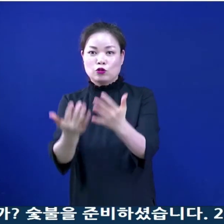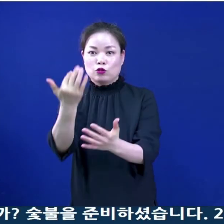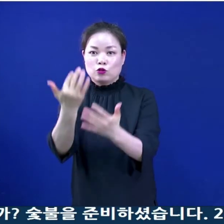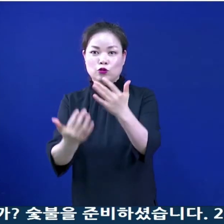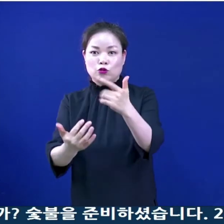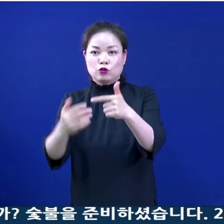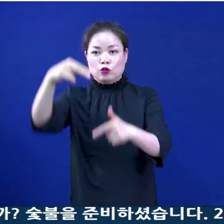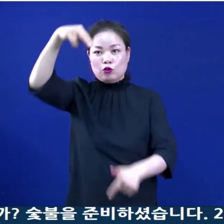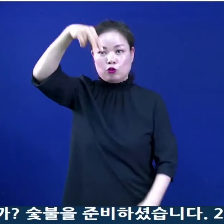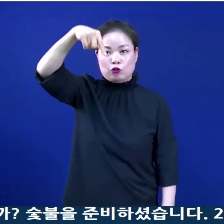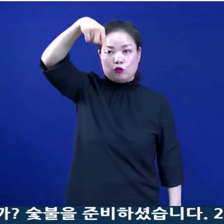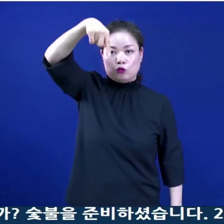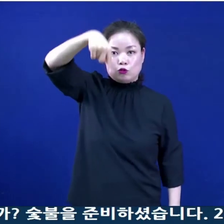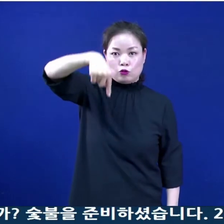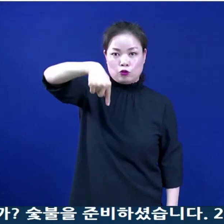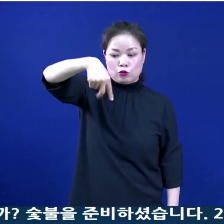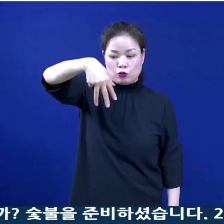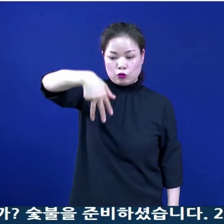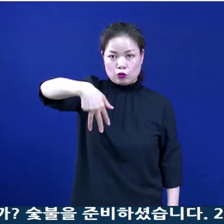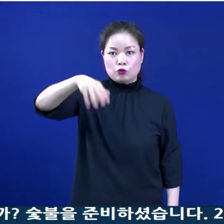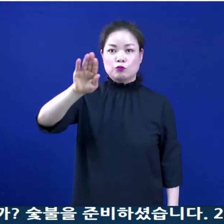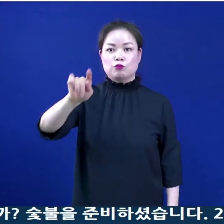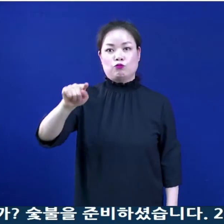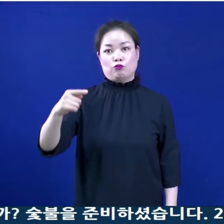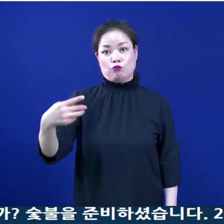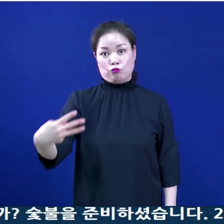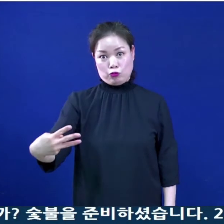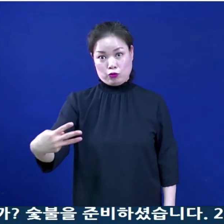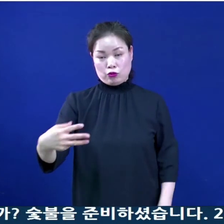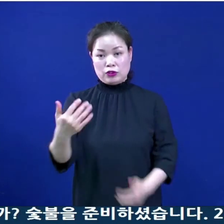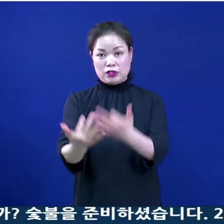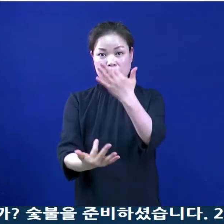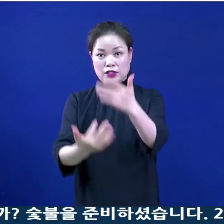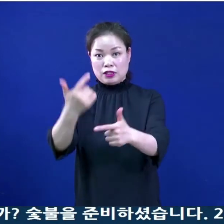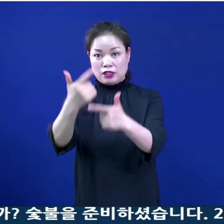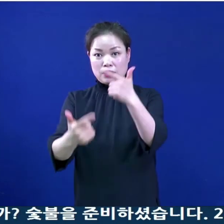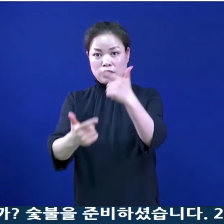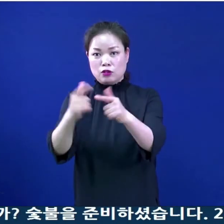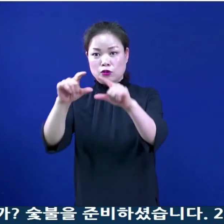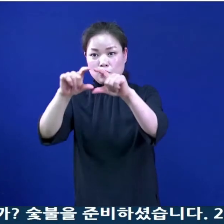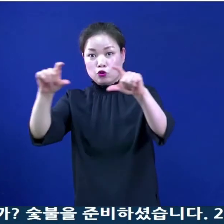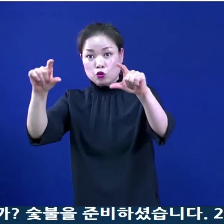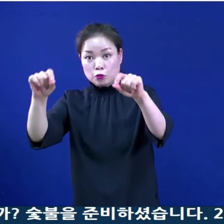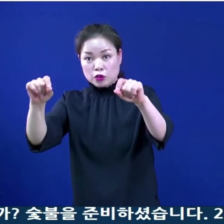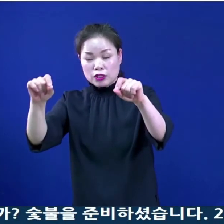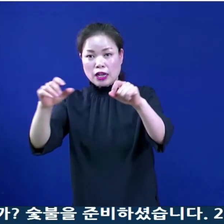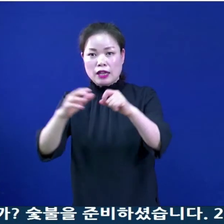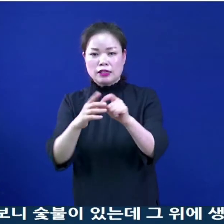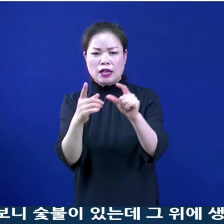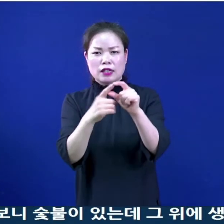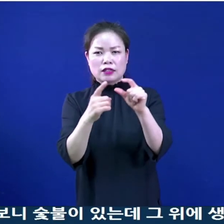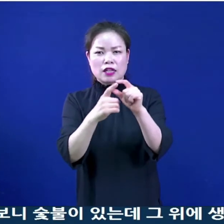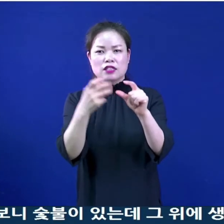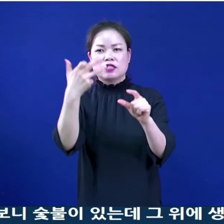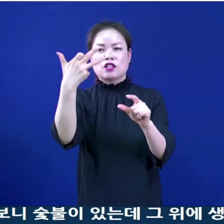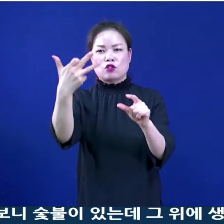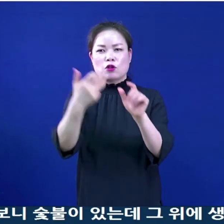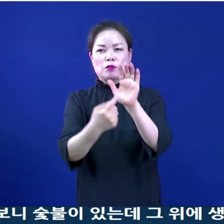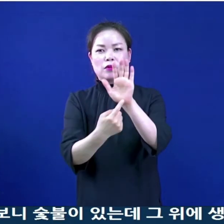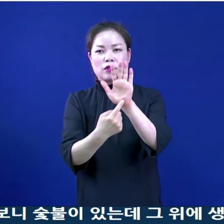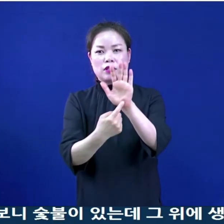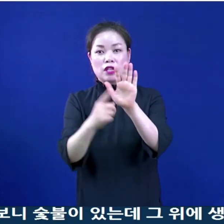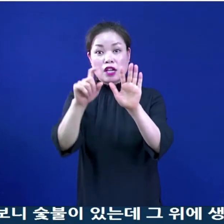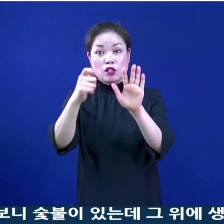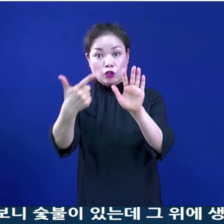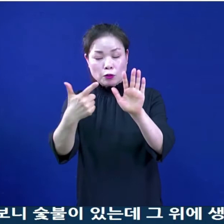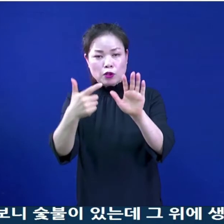나옵니다. 우리나라 말로 번역되어 있는 지금 우리가 갖고 있는 성경, 이 성경 전체에 숯불이란 말을 검색하면 18번 나옵니다.